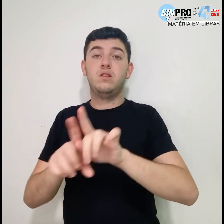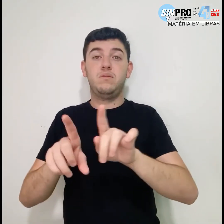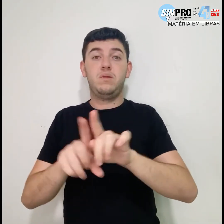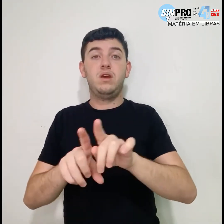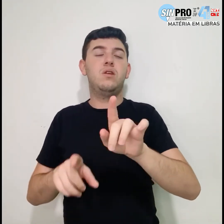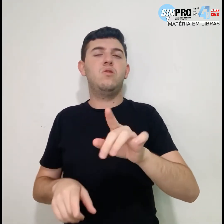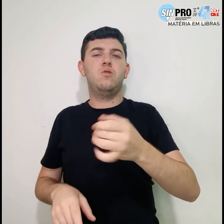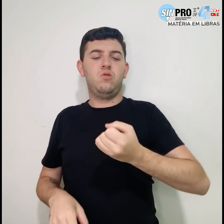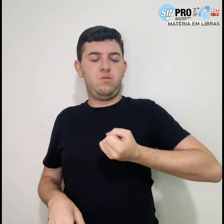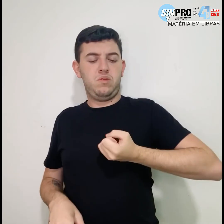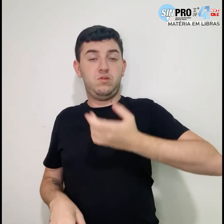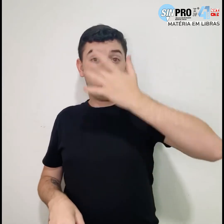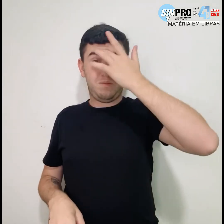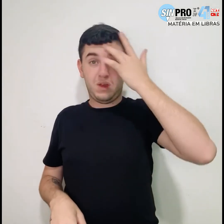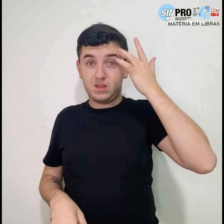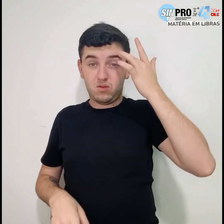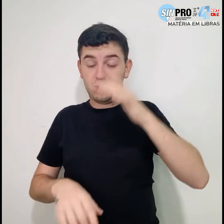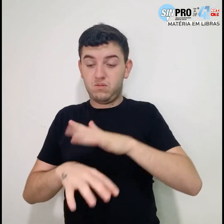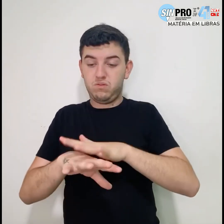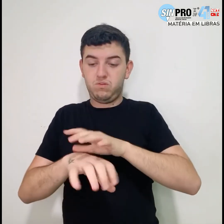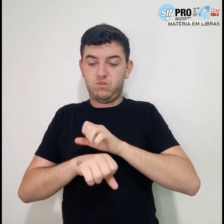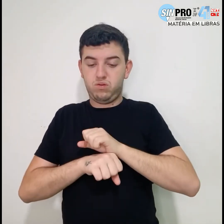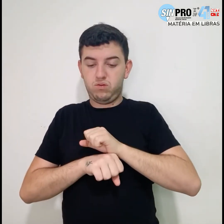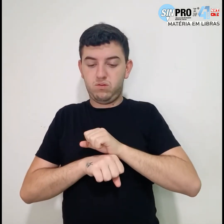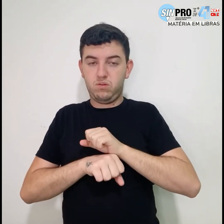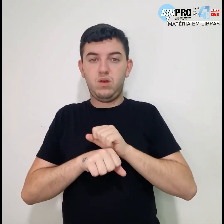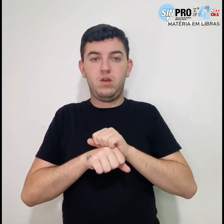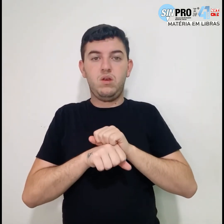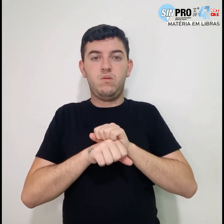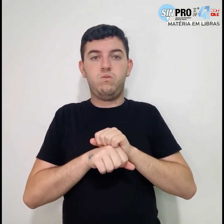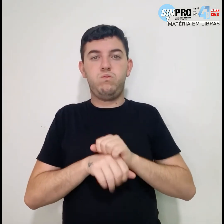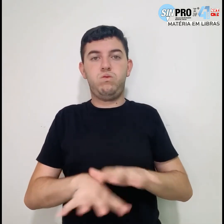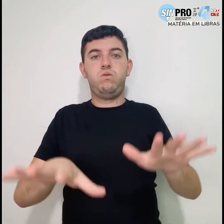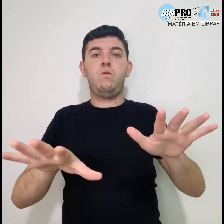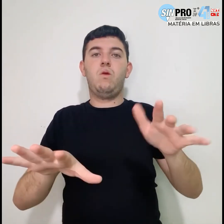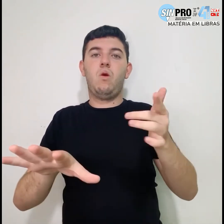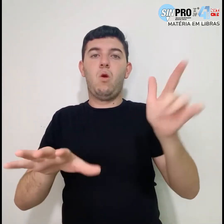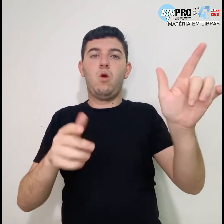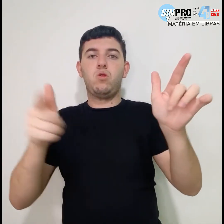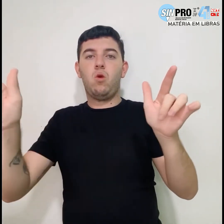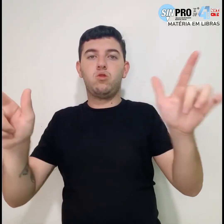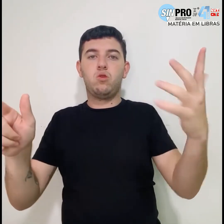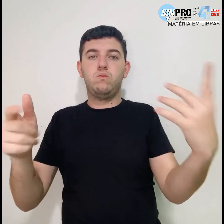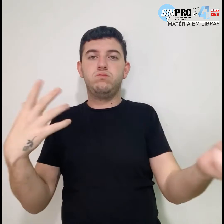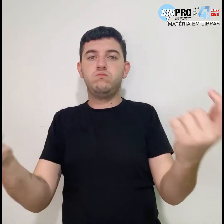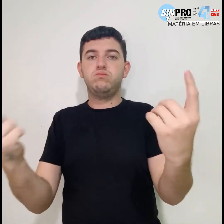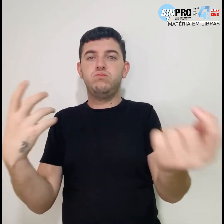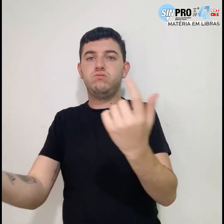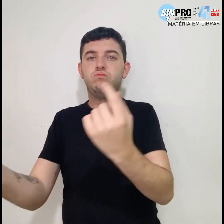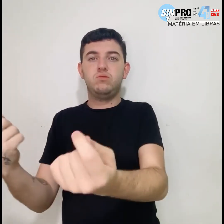pessoas infectadas que contaminam outras, fica prejudicado porque a data que deveria ser liberada para